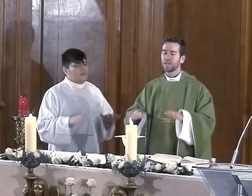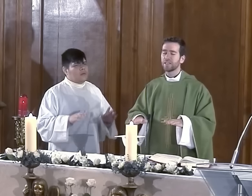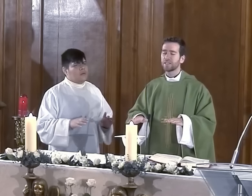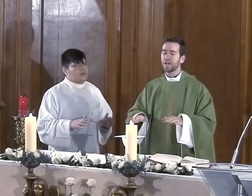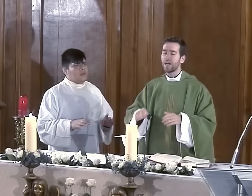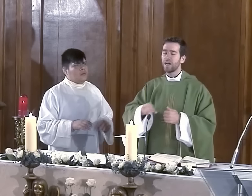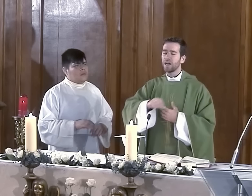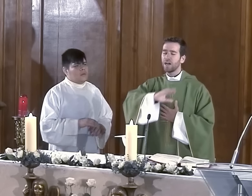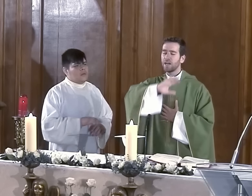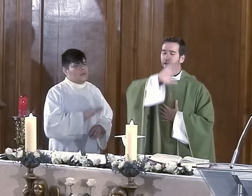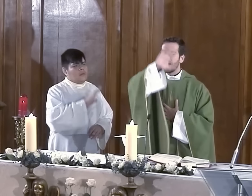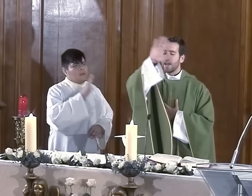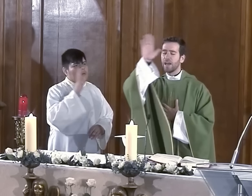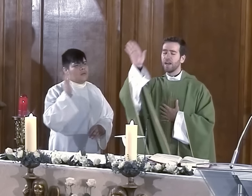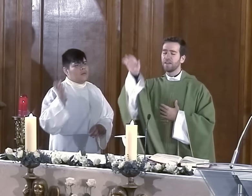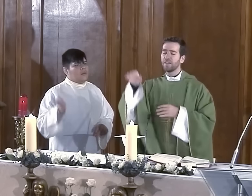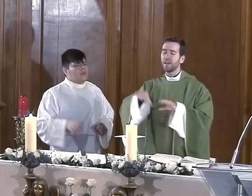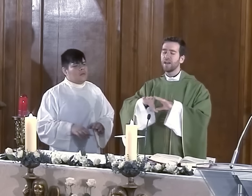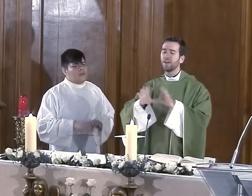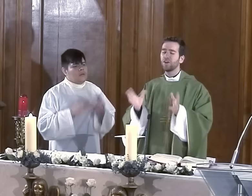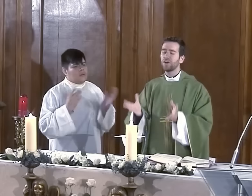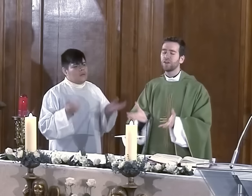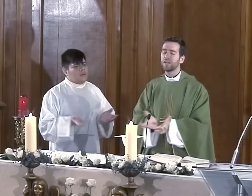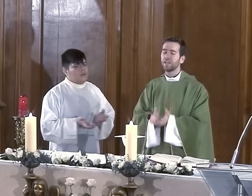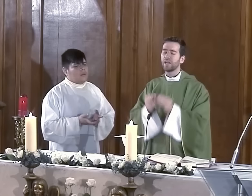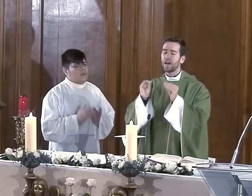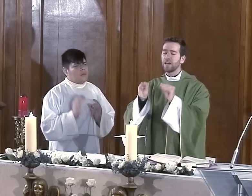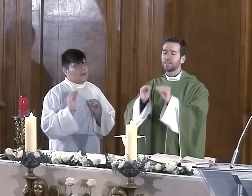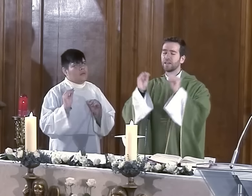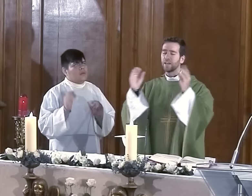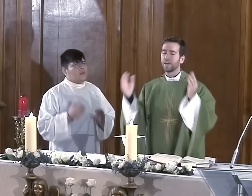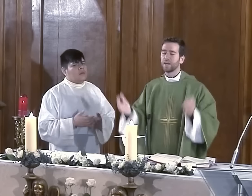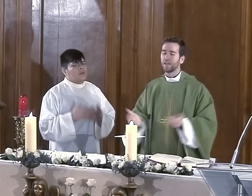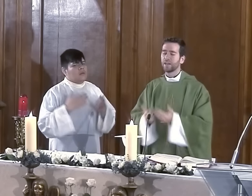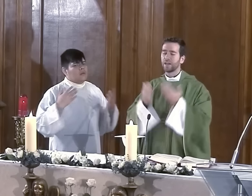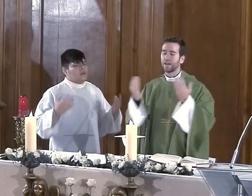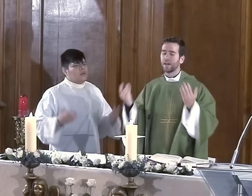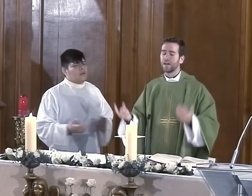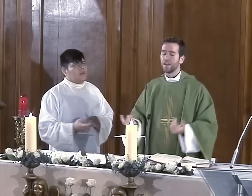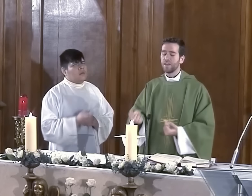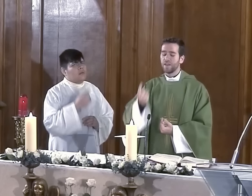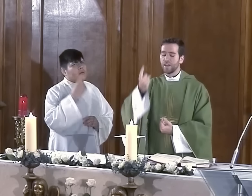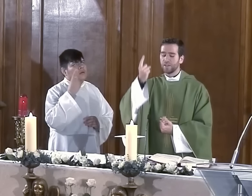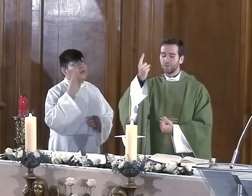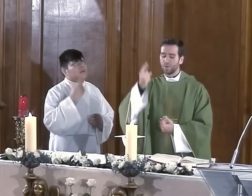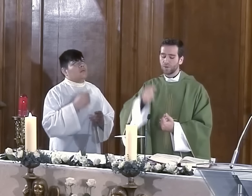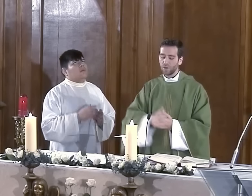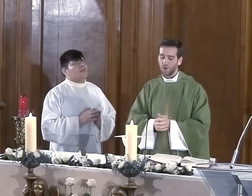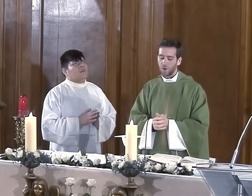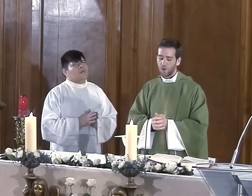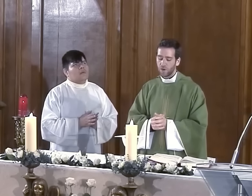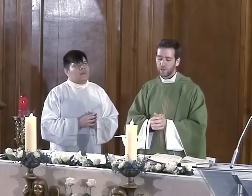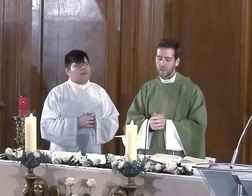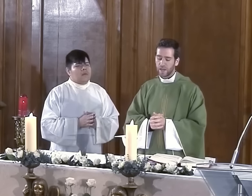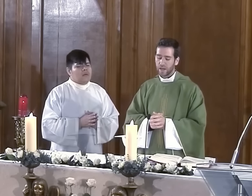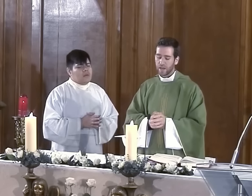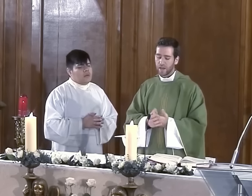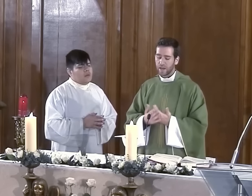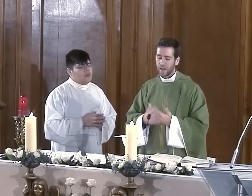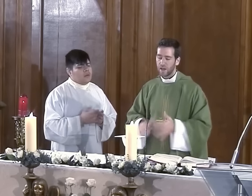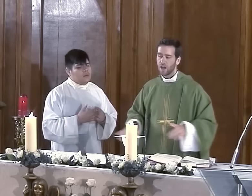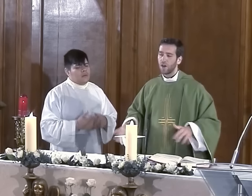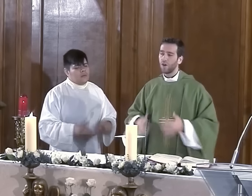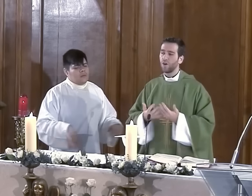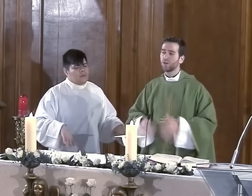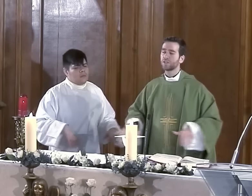Llenos están el cielo y la tierra de tu gloria.